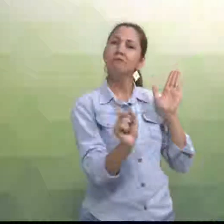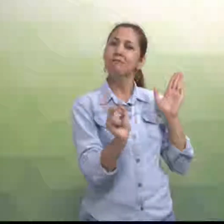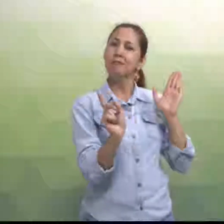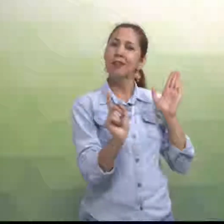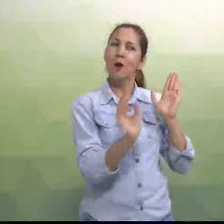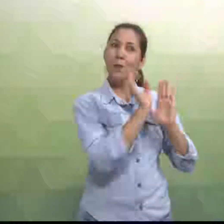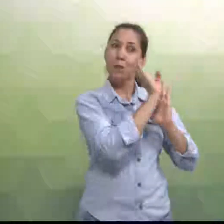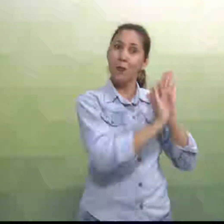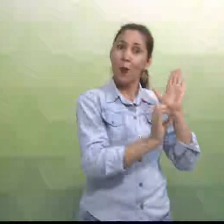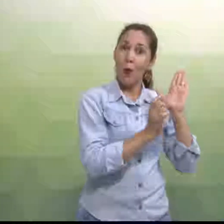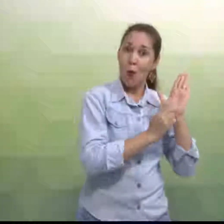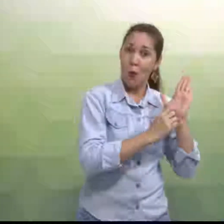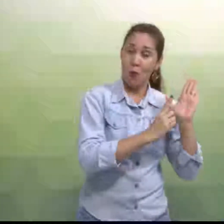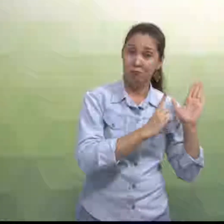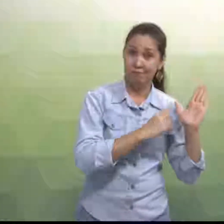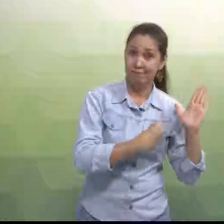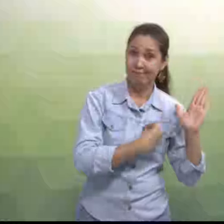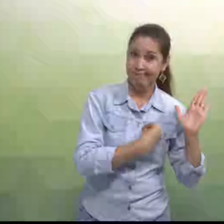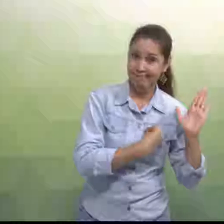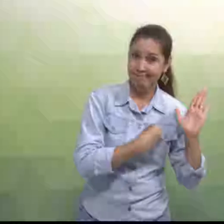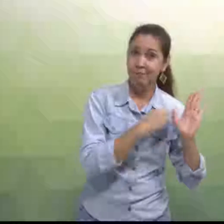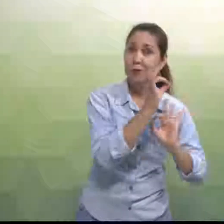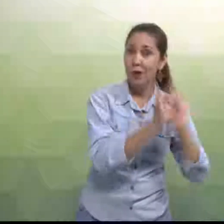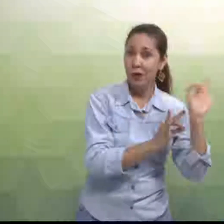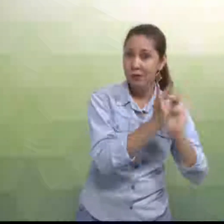um currículo que pode ser modificado.